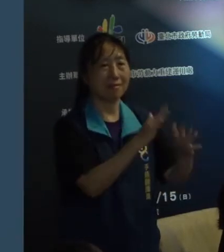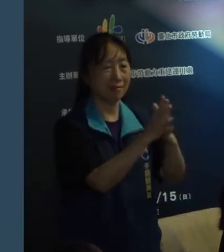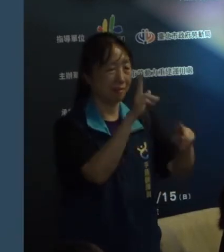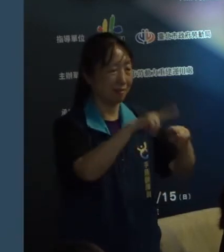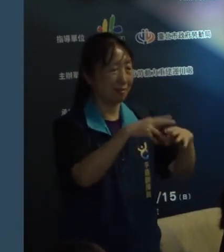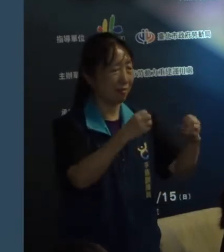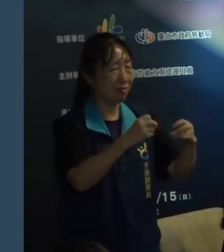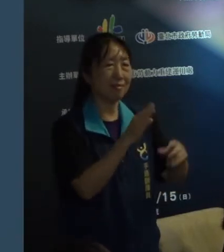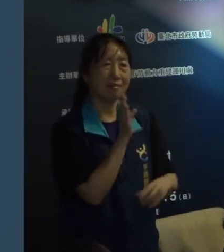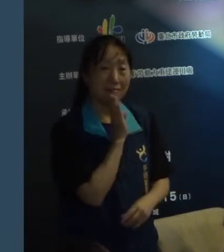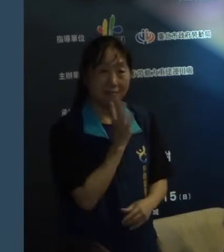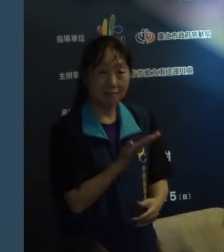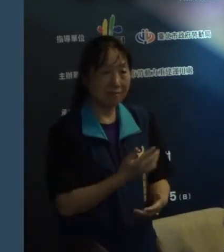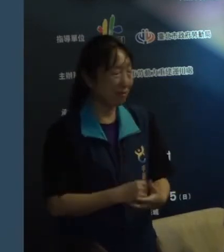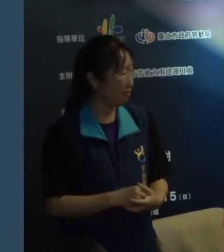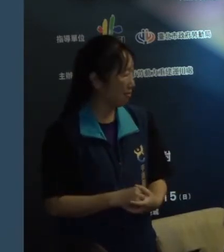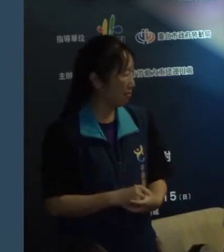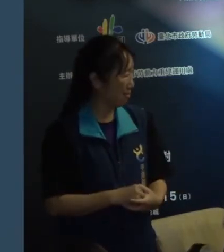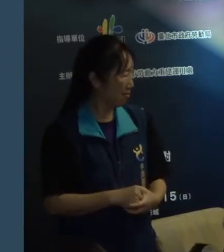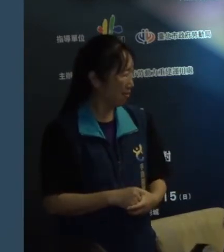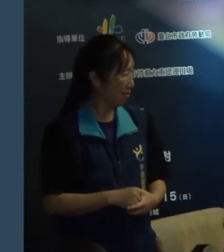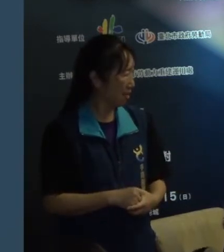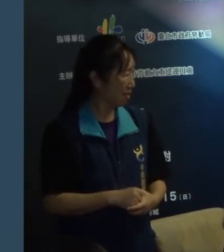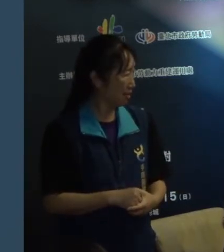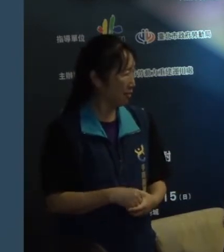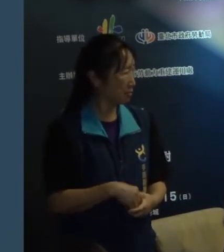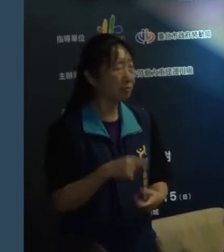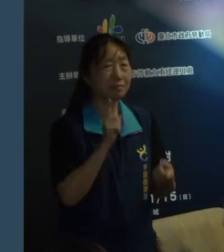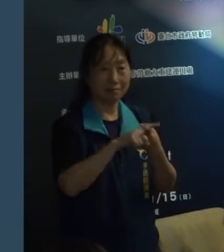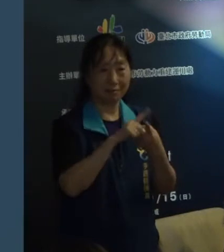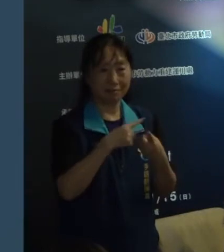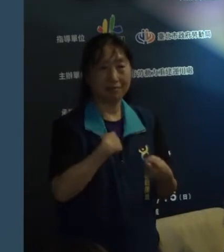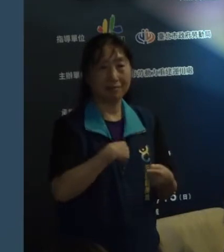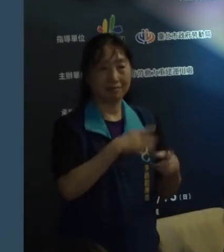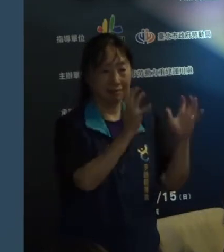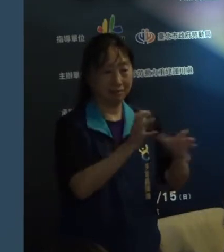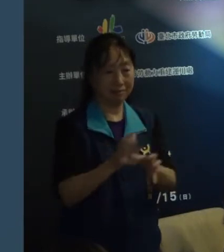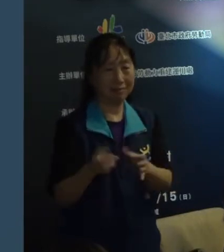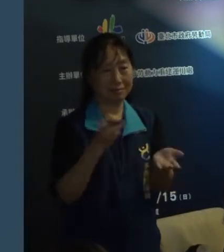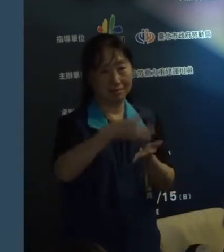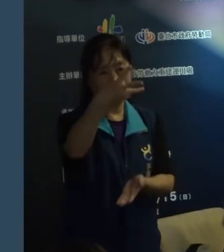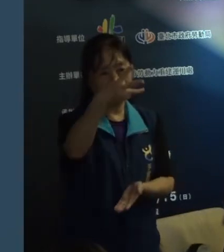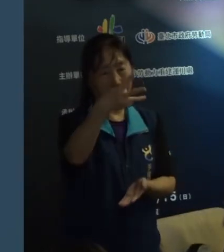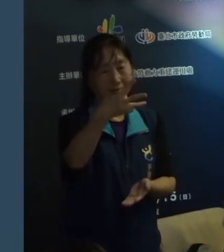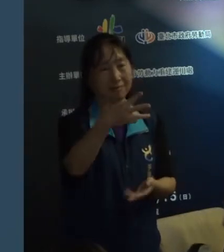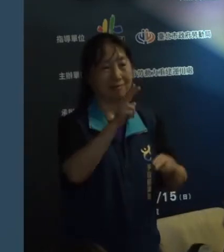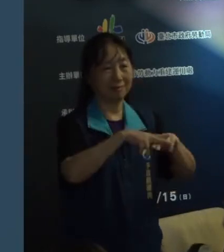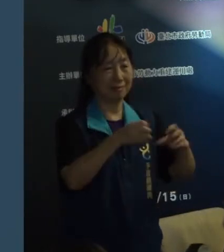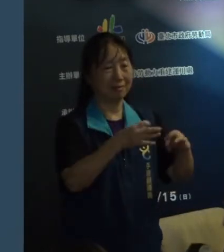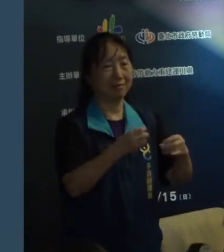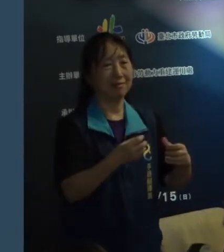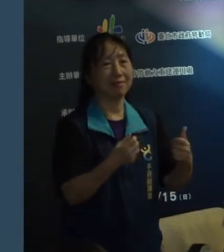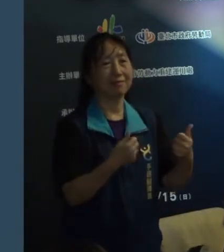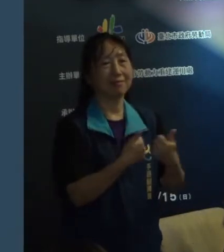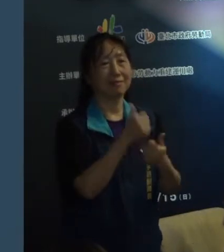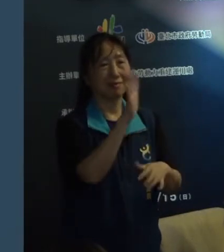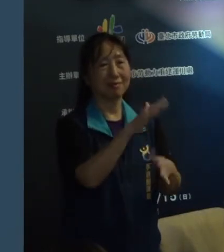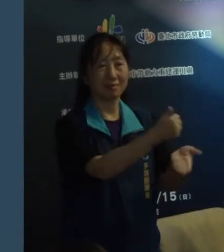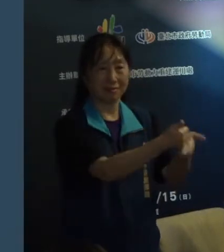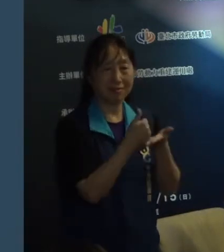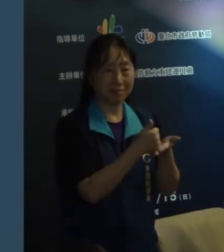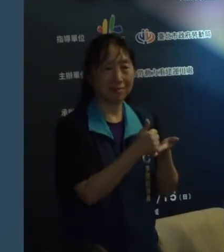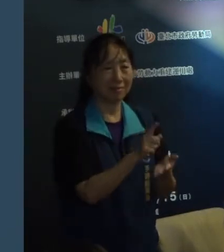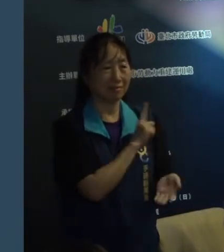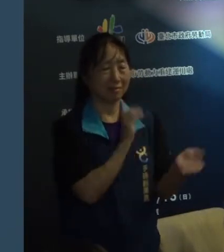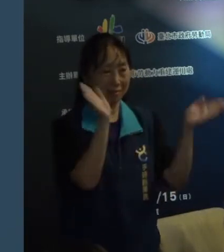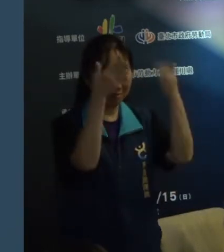还是什么，对不对？ 对，我们有安排了三场，然后就分别邀请了这个自